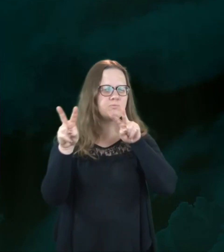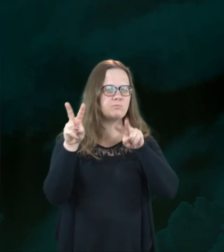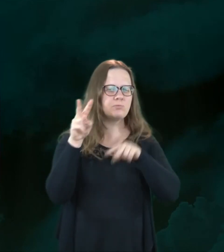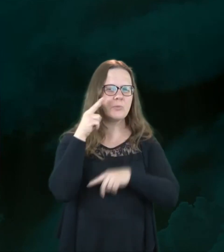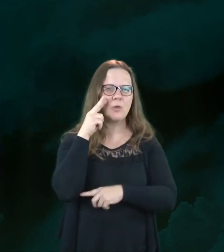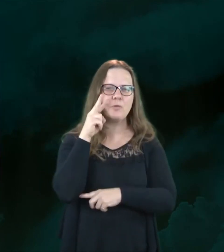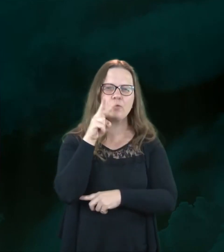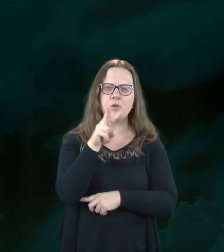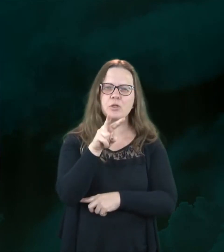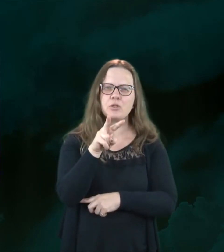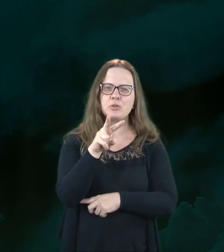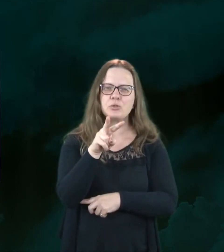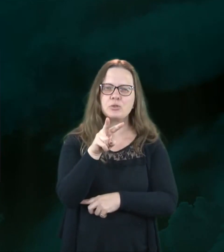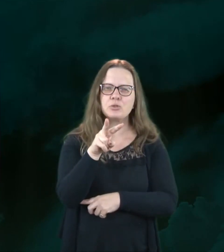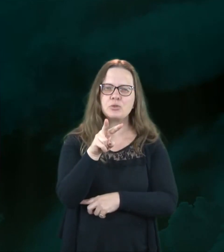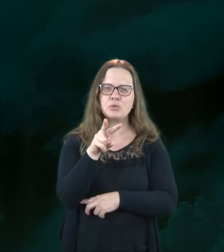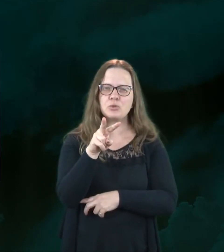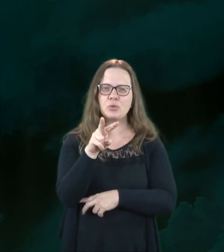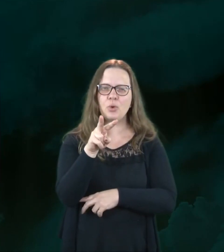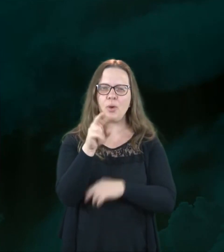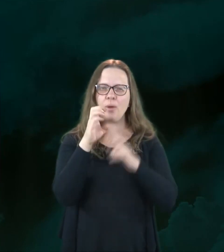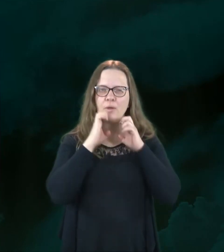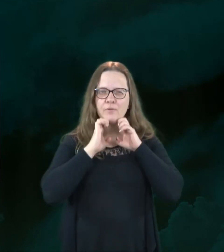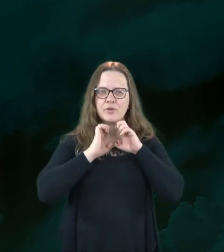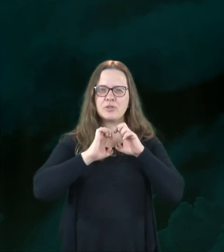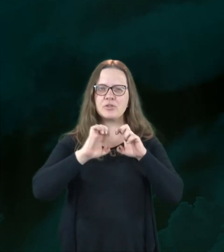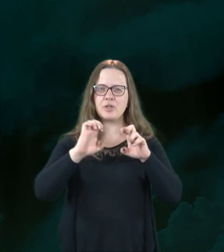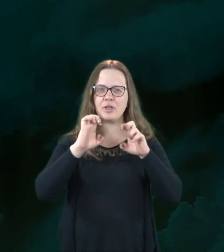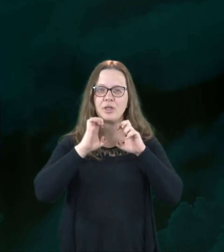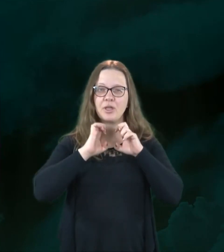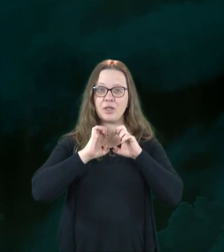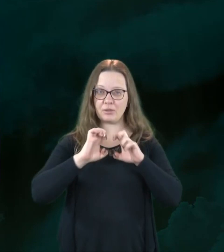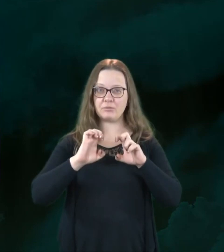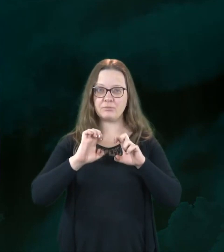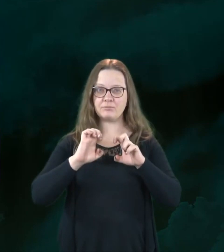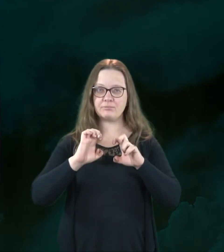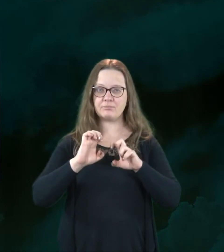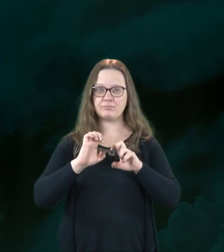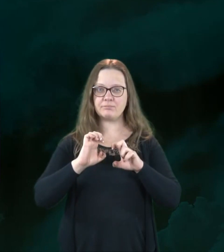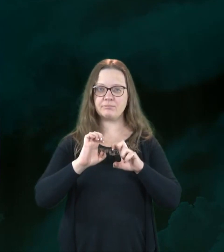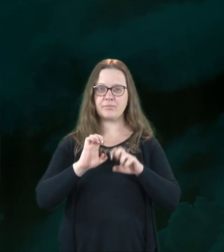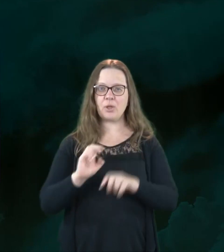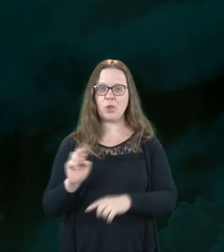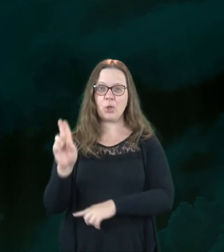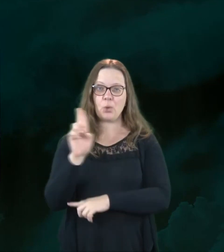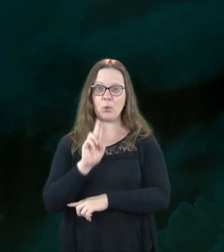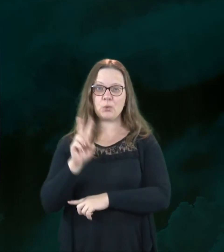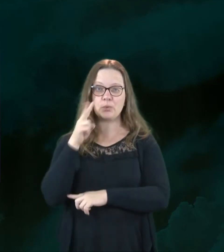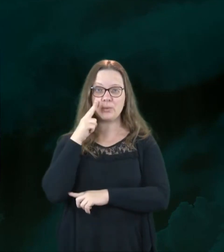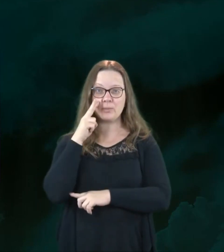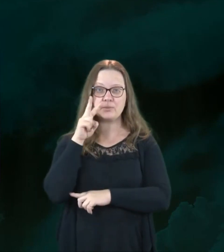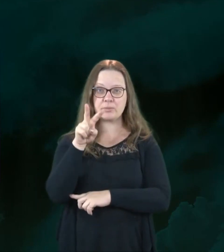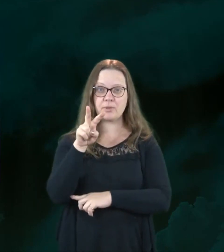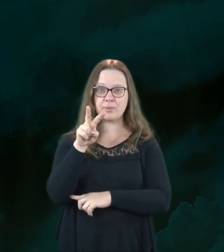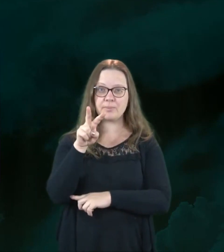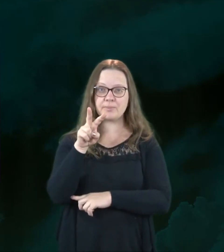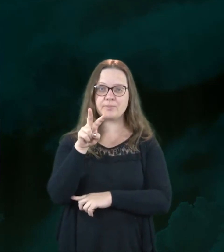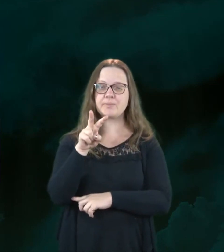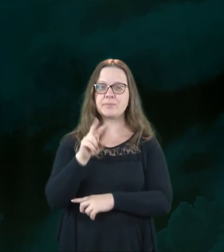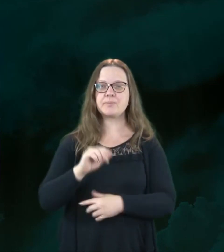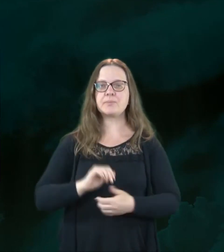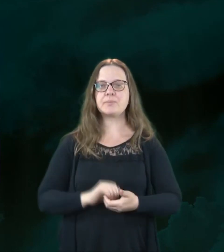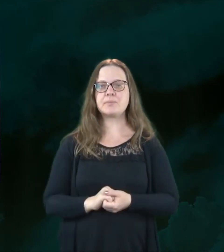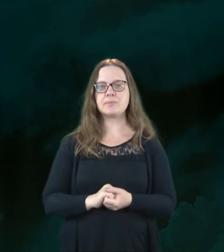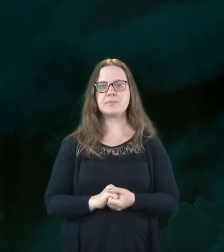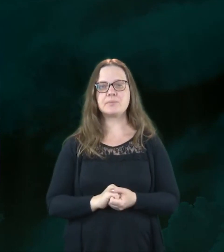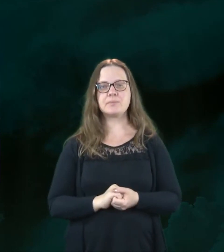para recepcionar a palavra no meu corpo humano? É ouvido. Vocês estão entendendo?